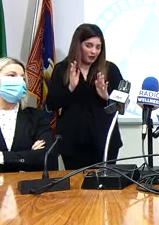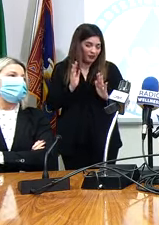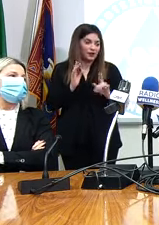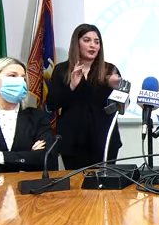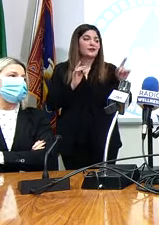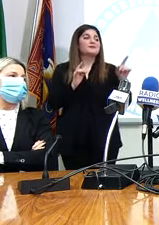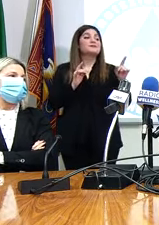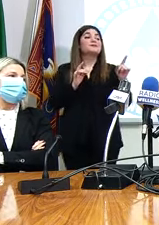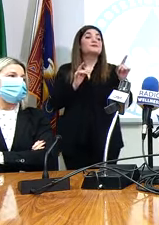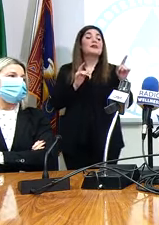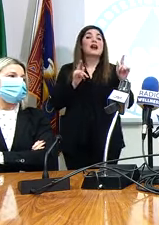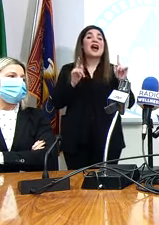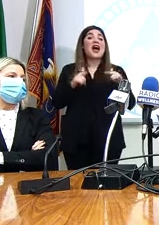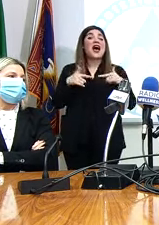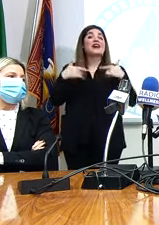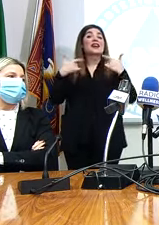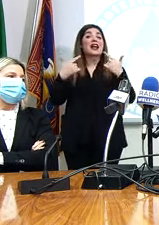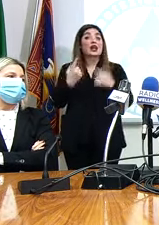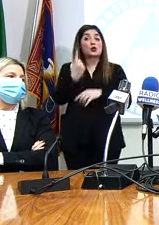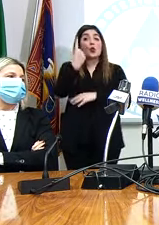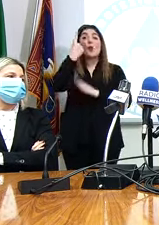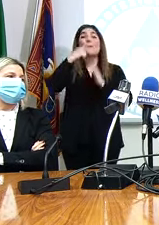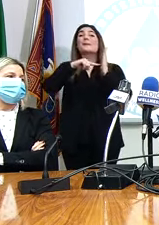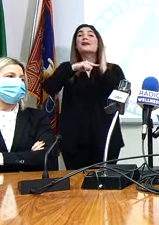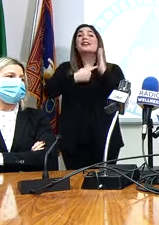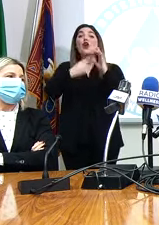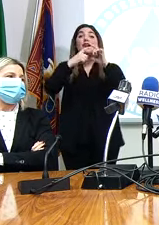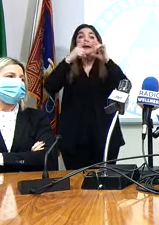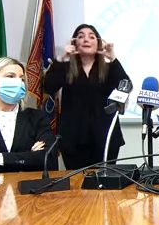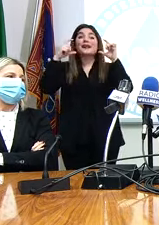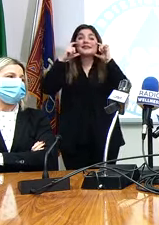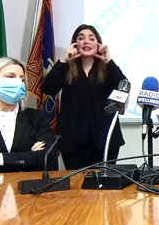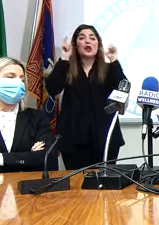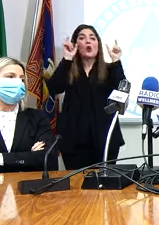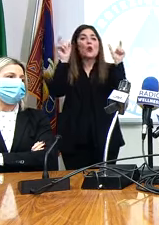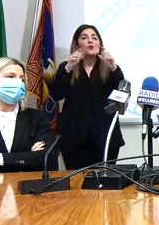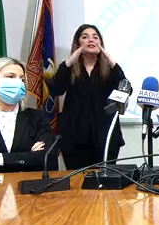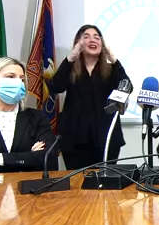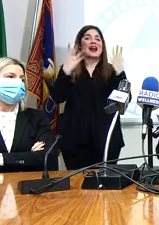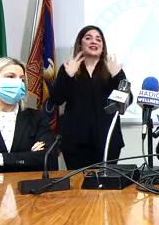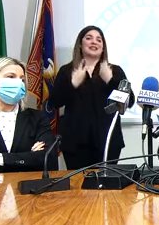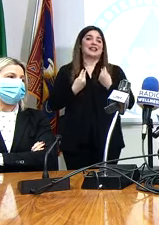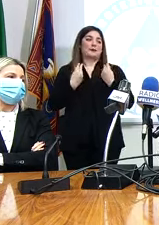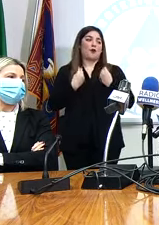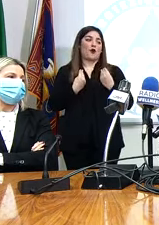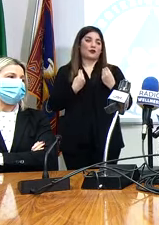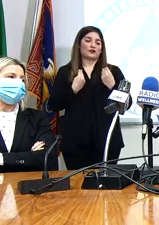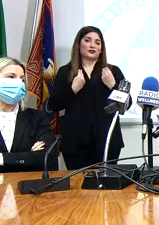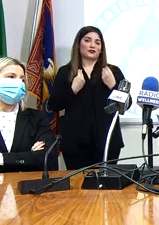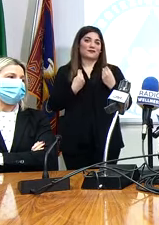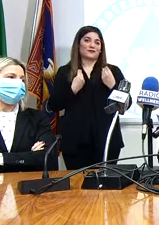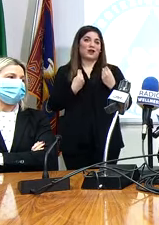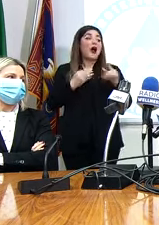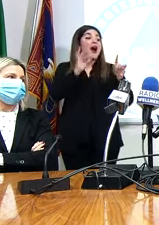riposo 1 milione di mascherine, perché adesso fa mascherine. E fra l'altro ce n'è anche una versione con su scritto io sono